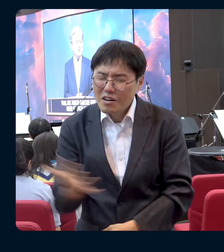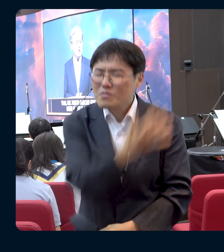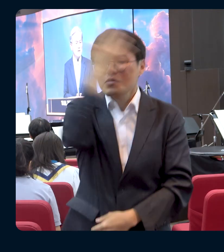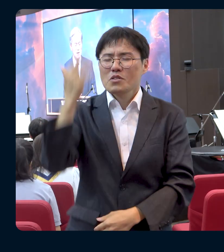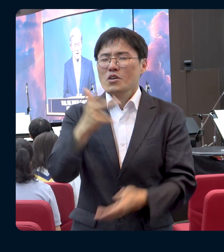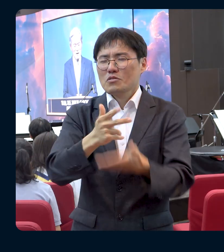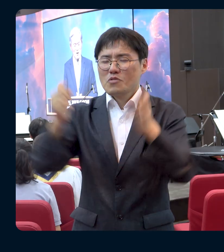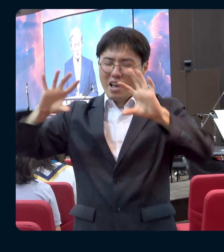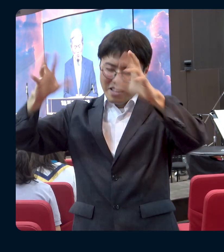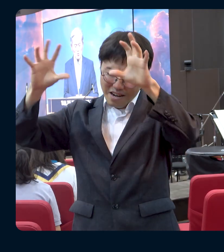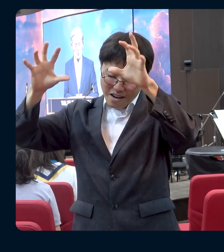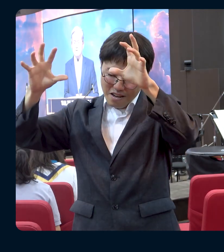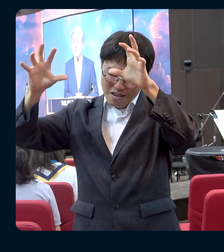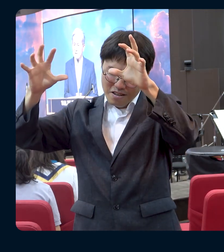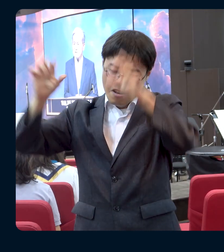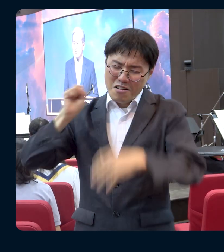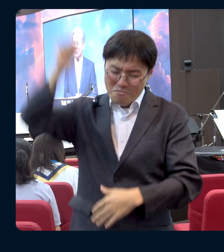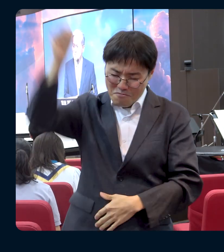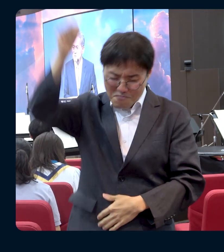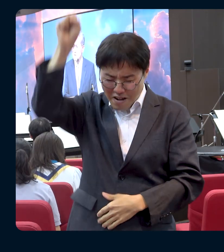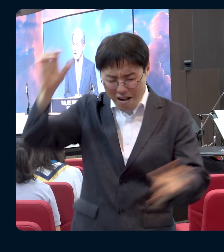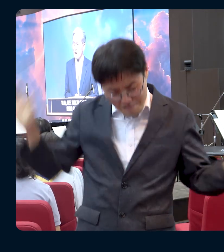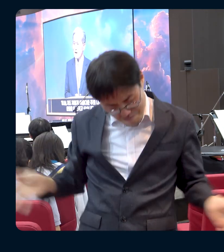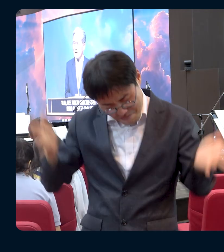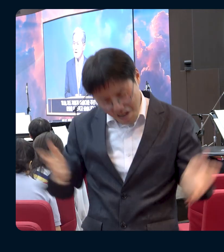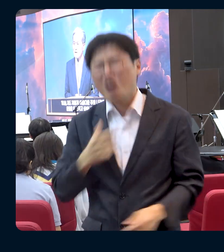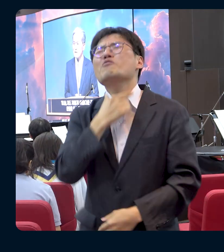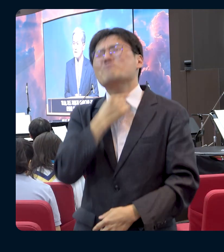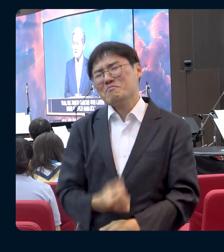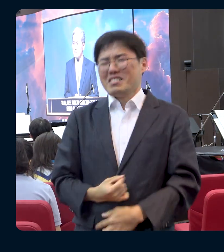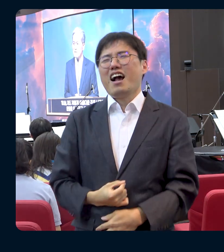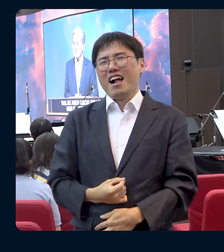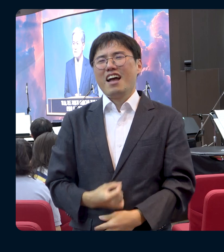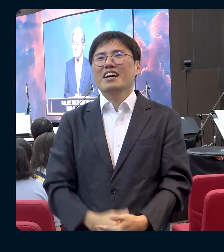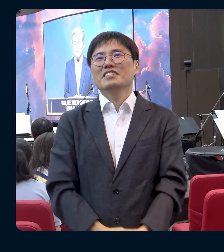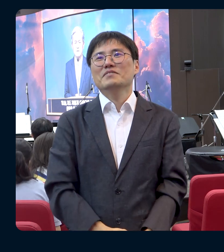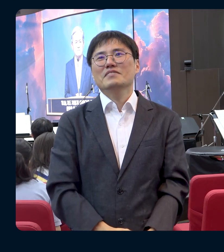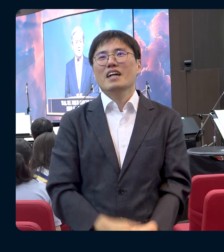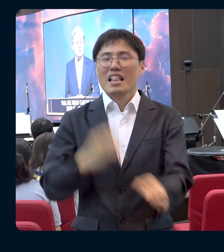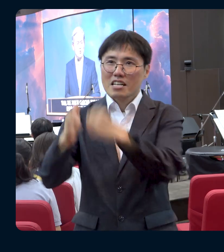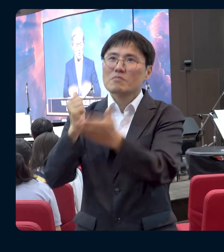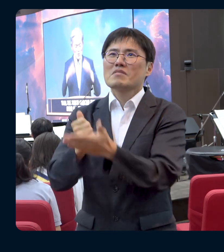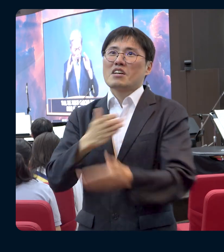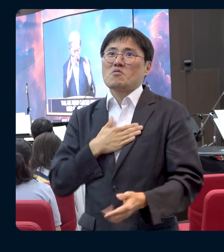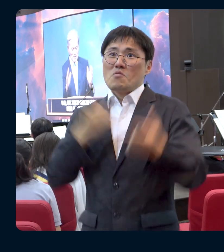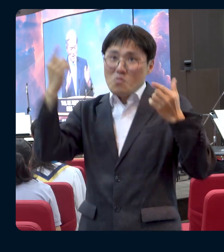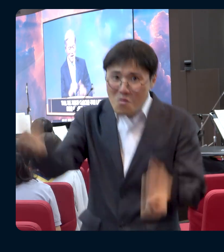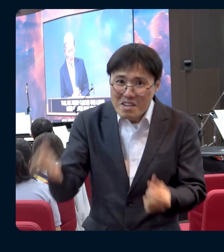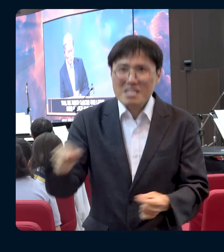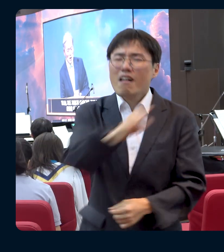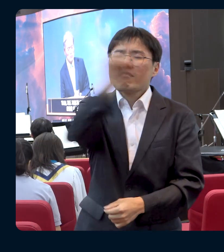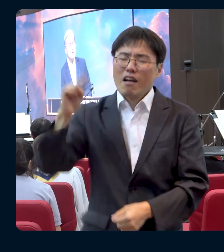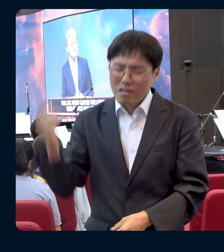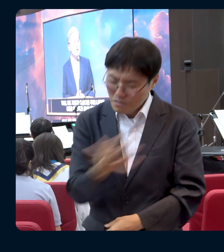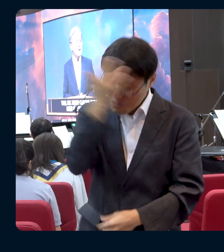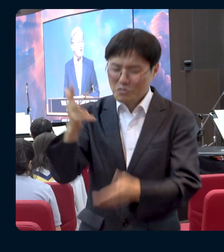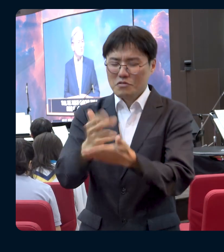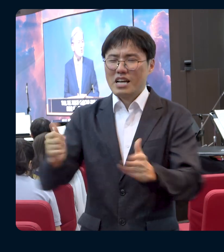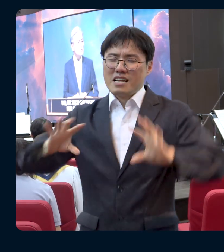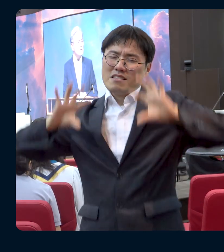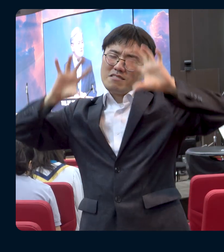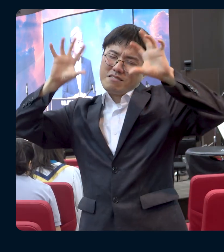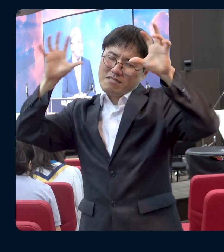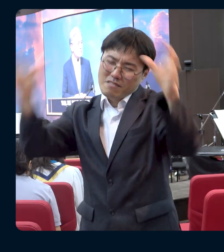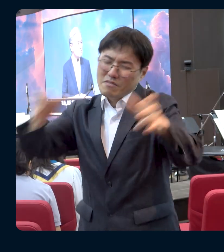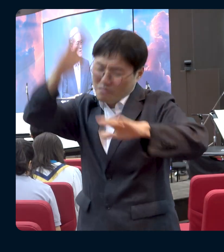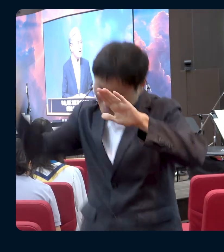아름다운 주의 나라의 운동을 일으키고 싶습니다. 하나님, 저도 저렇게 아름다운 주의 나라의